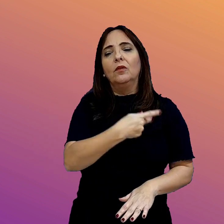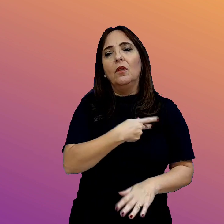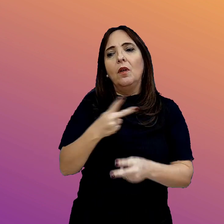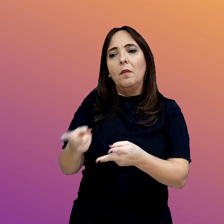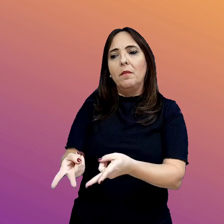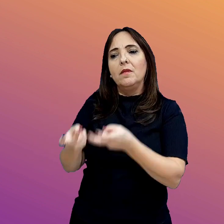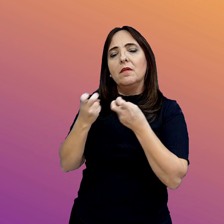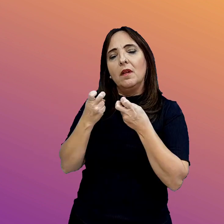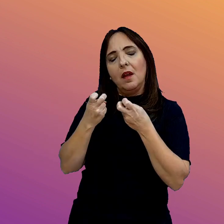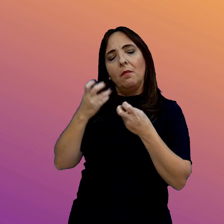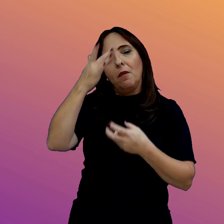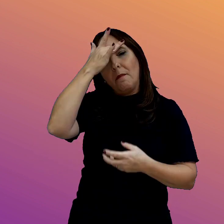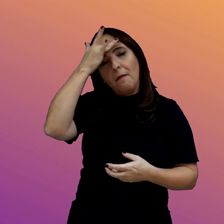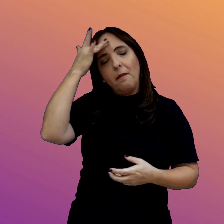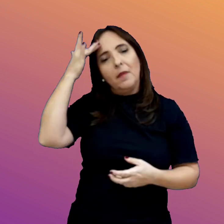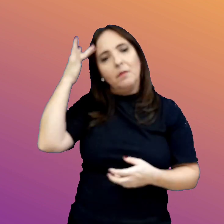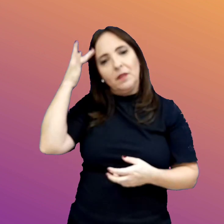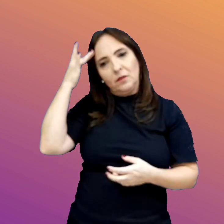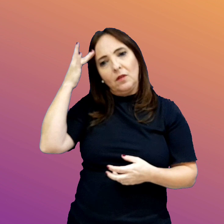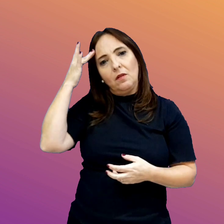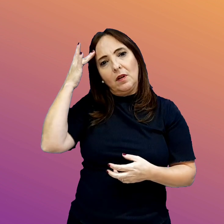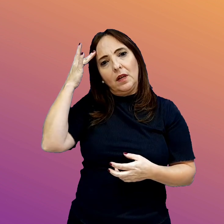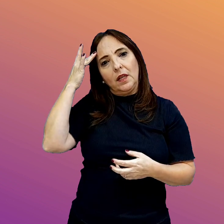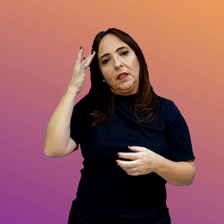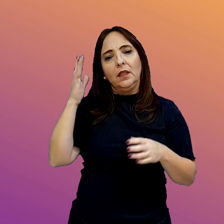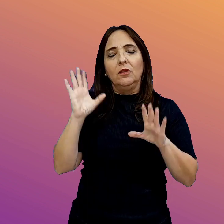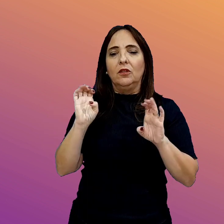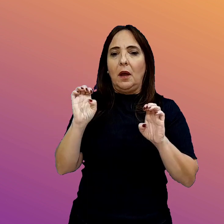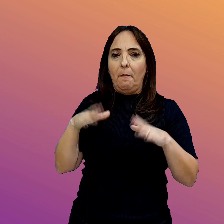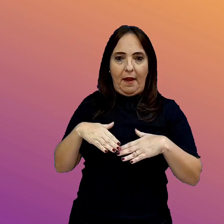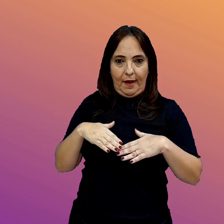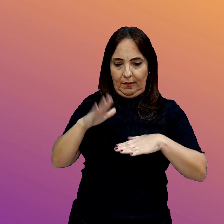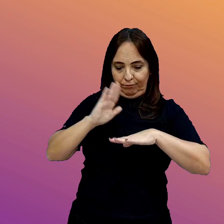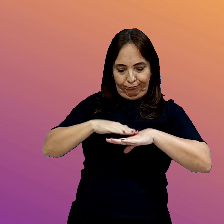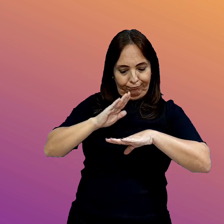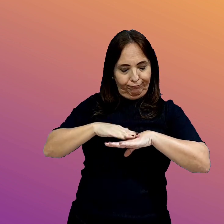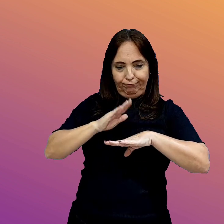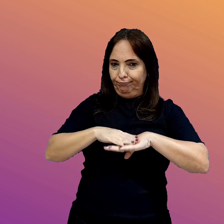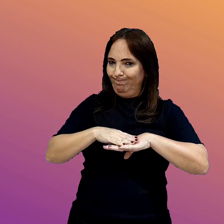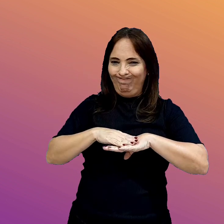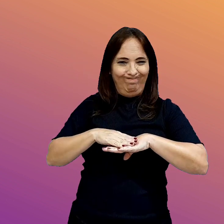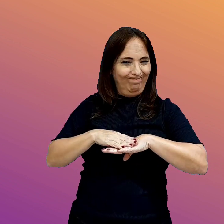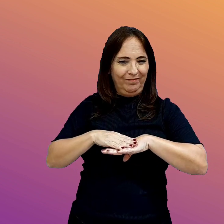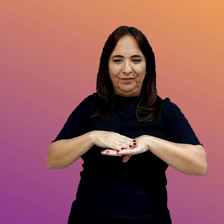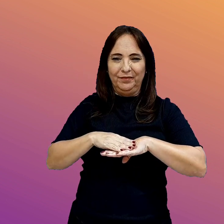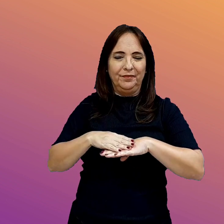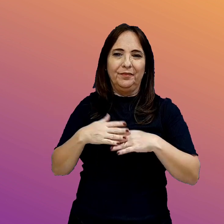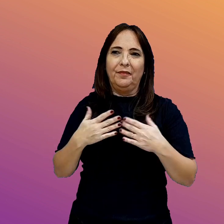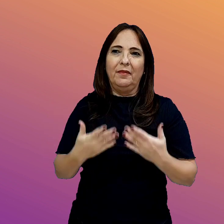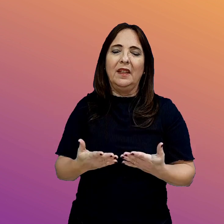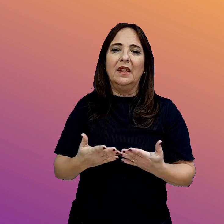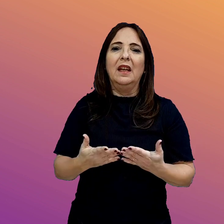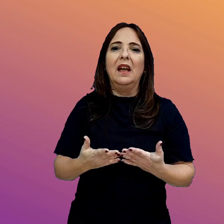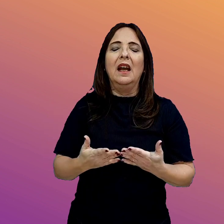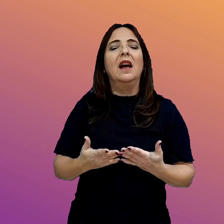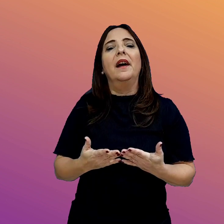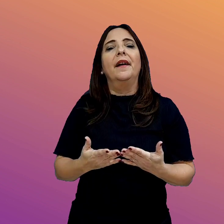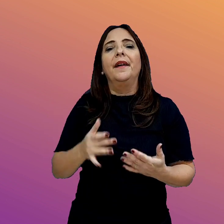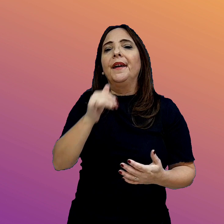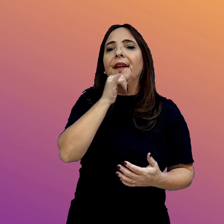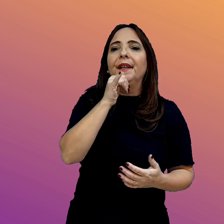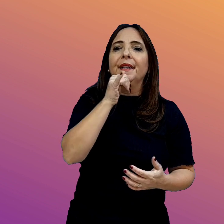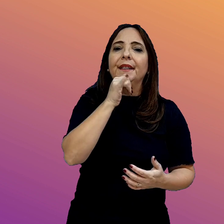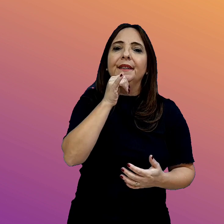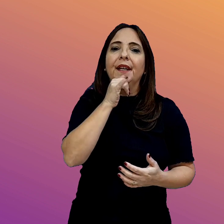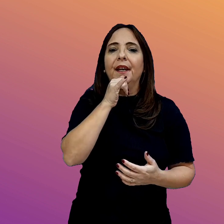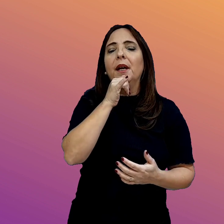que não está bem consigo mesma, por exemplo, um responsável que tem a necessidade de aprovação,